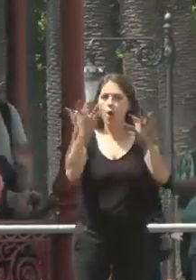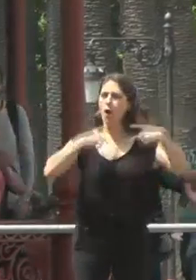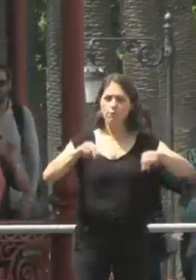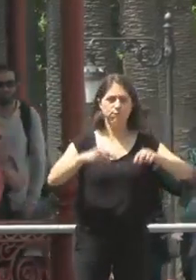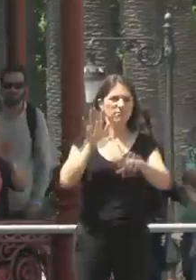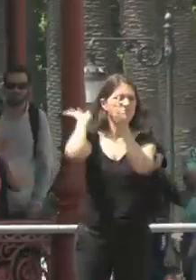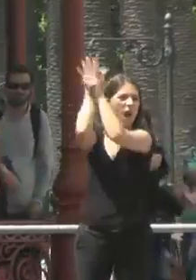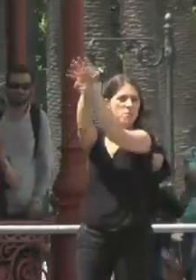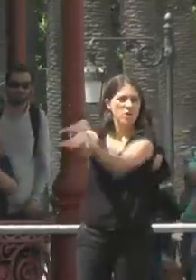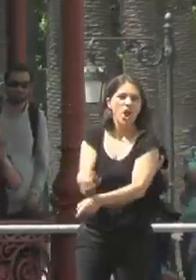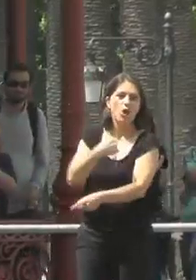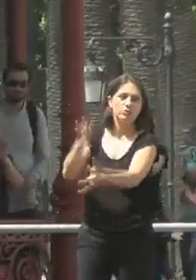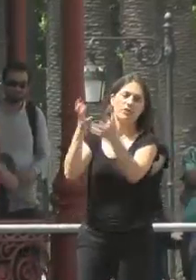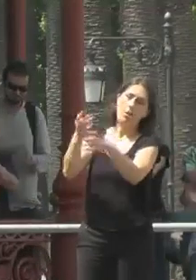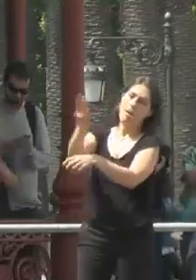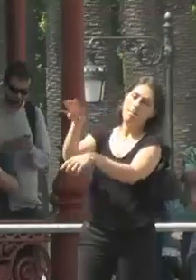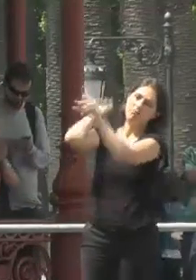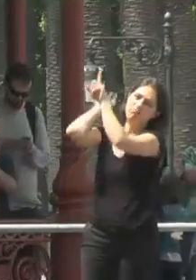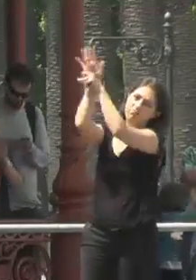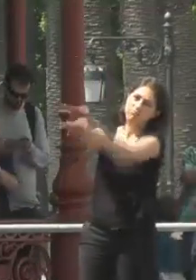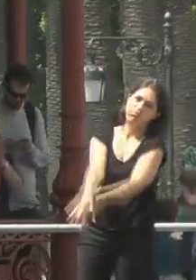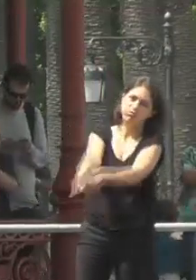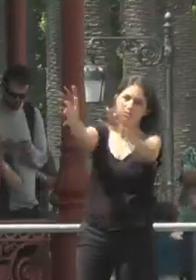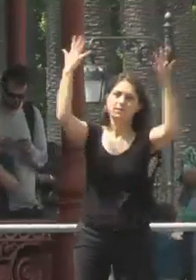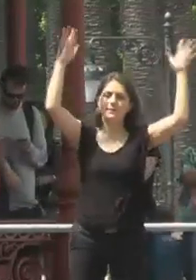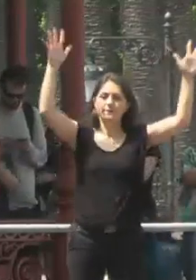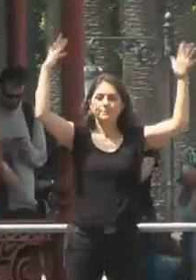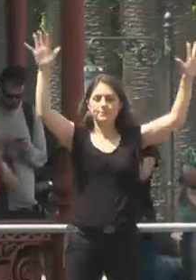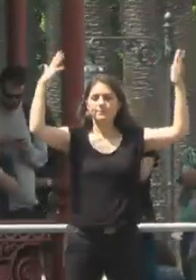ellos! ¡Vamos a ganar al Partido Popular!